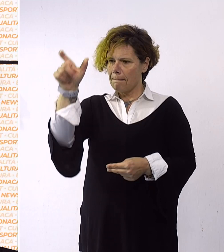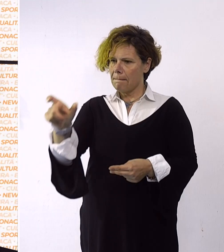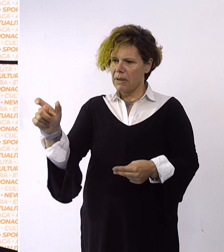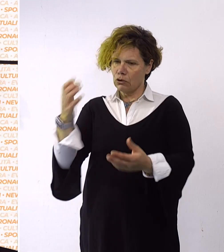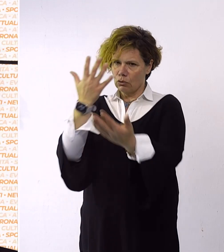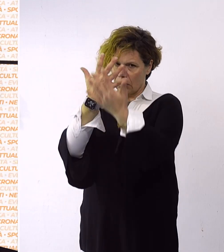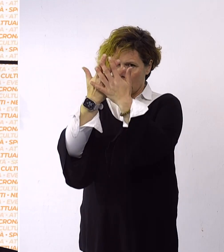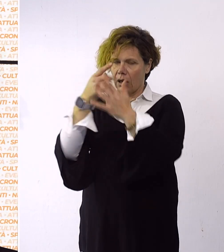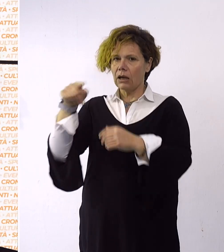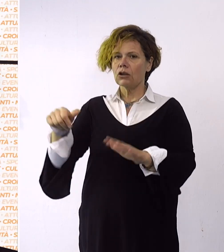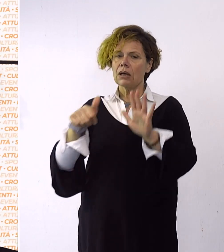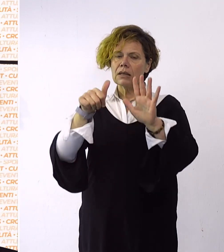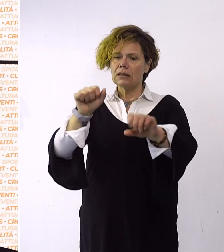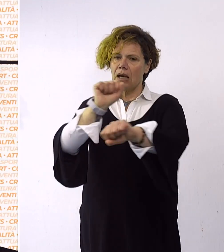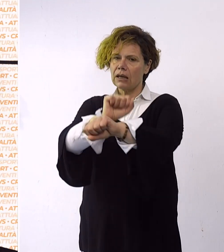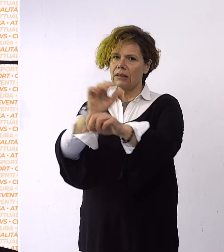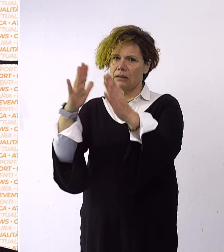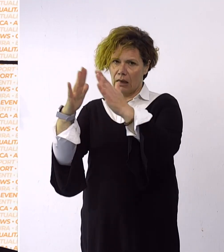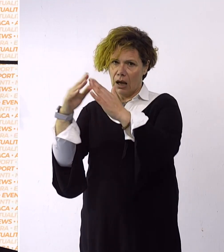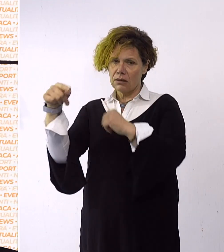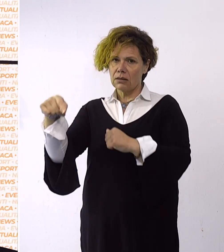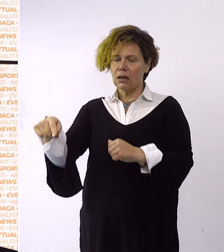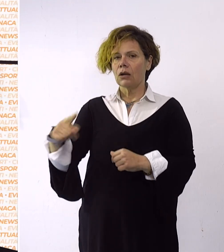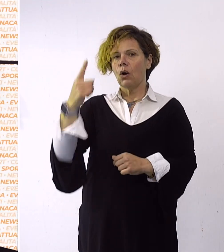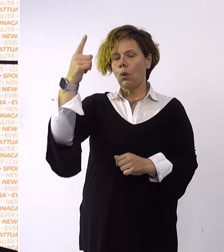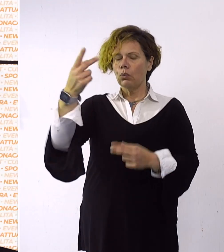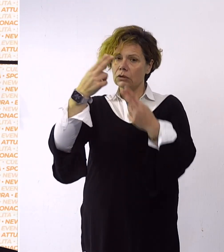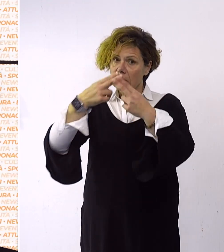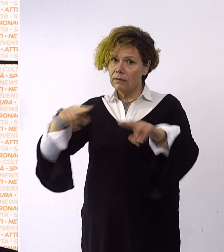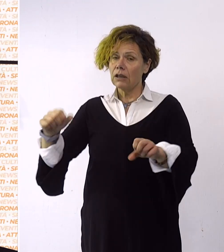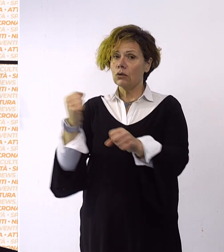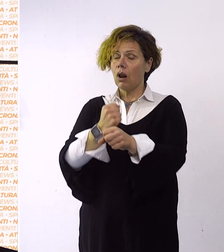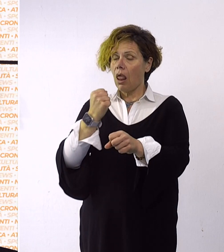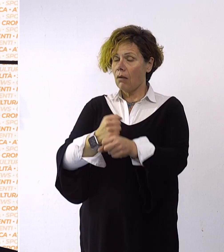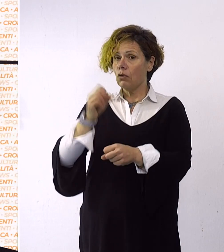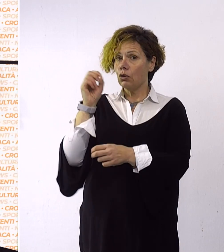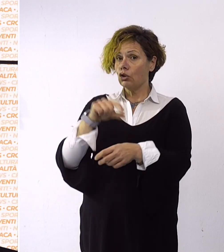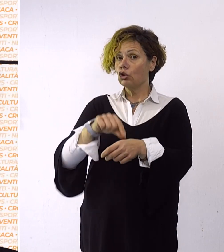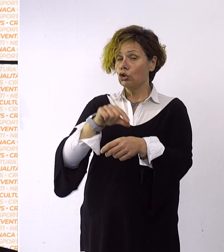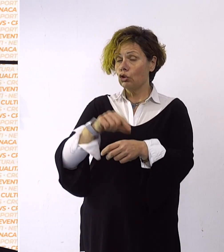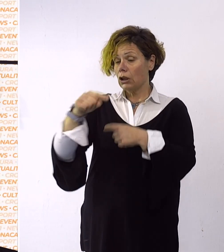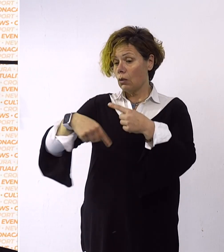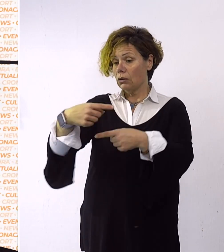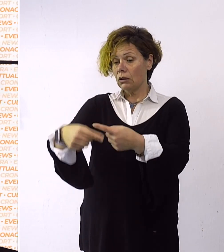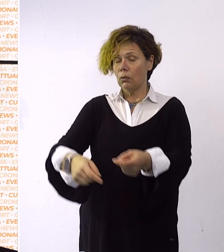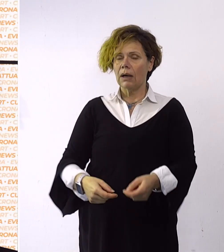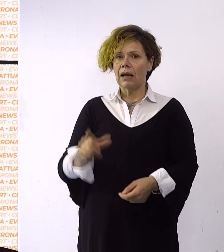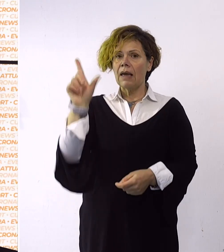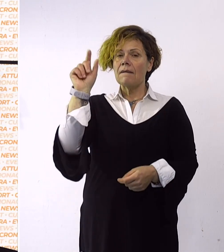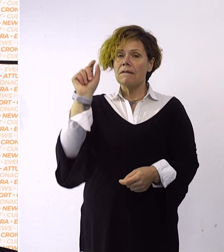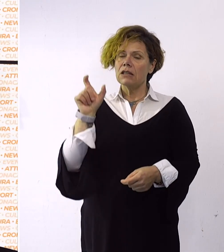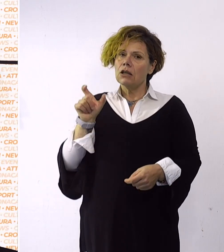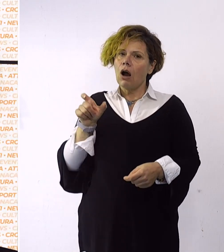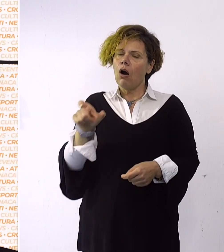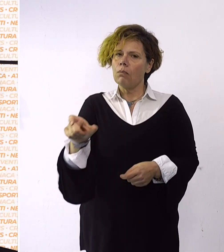in carcere, 6 agli arresti domiciliari, un divieto ad esercitare la professione sanitaria e 20 obblighi